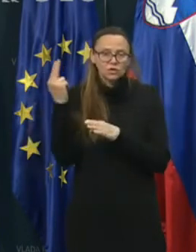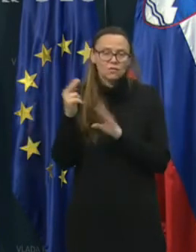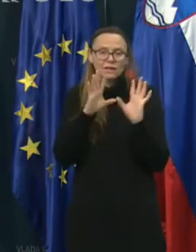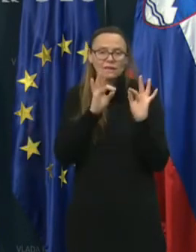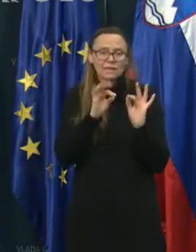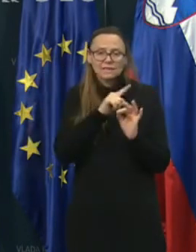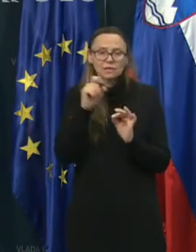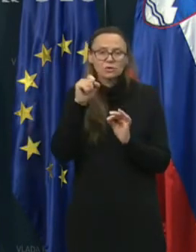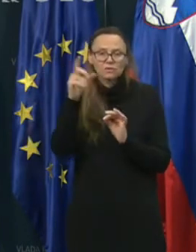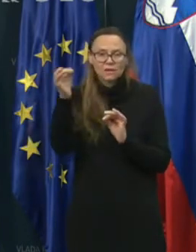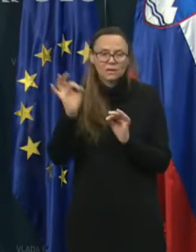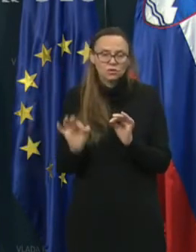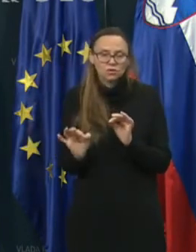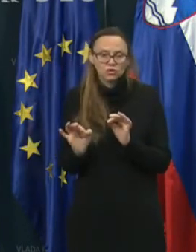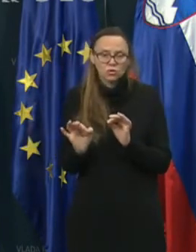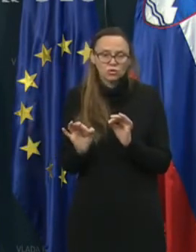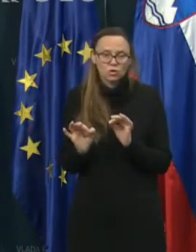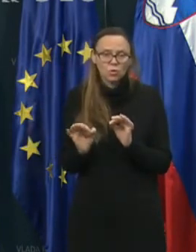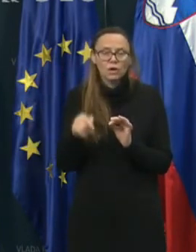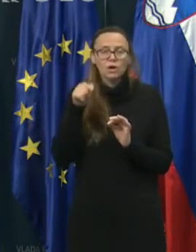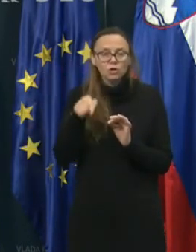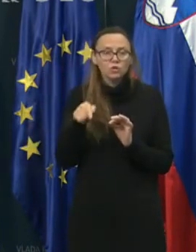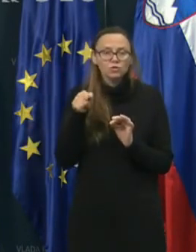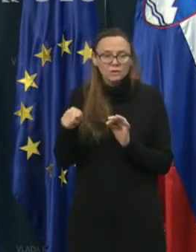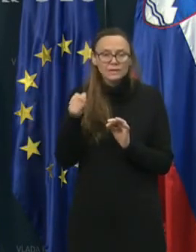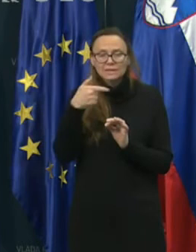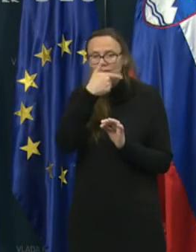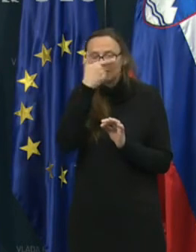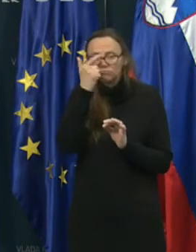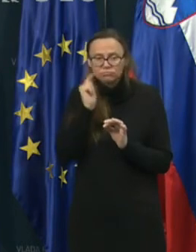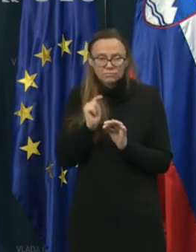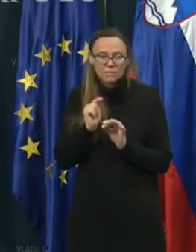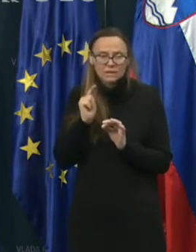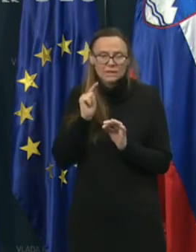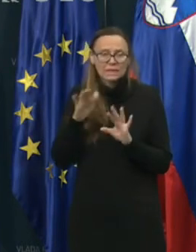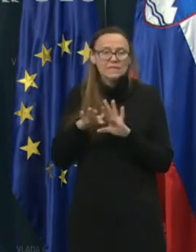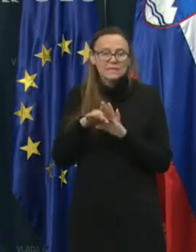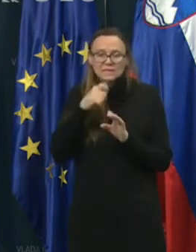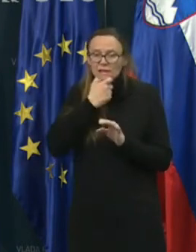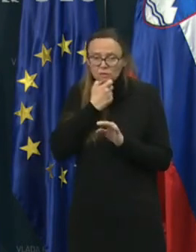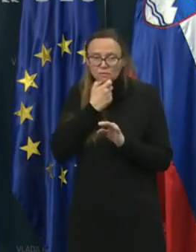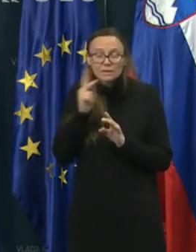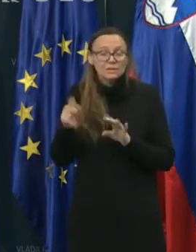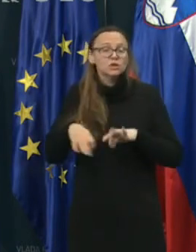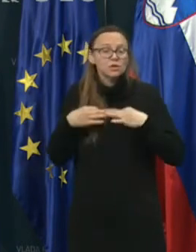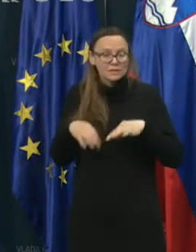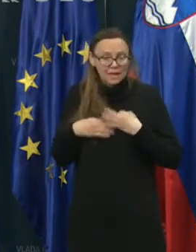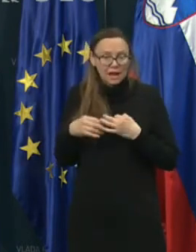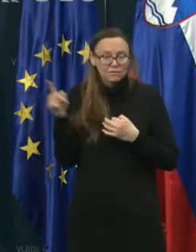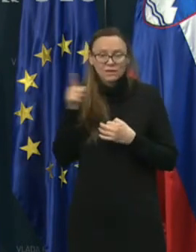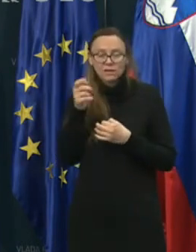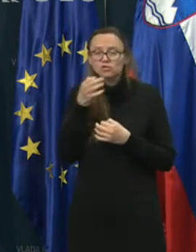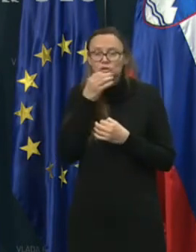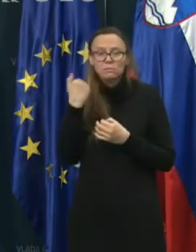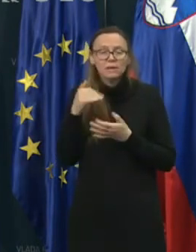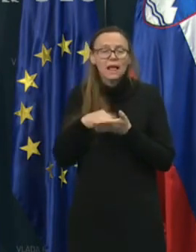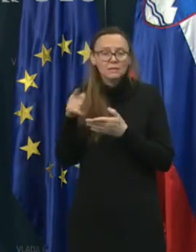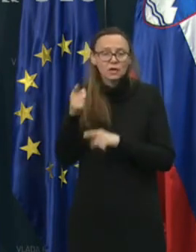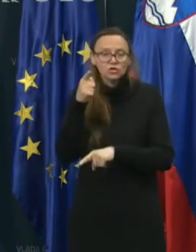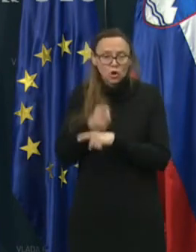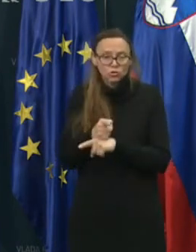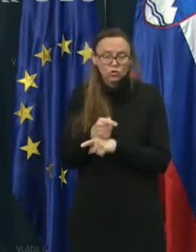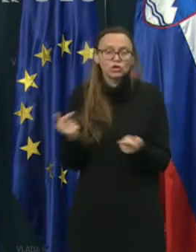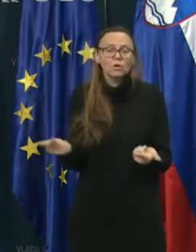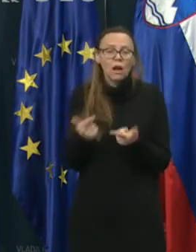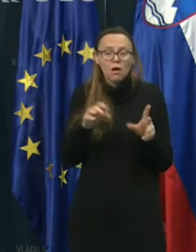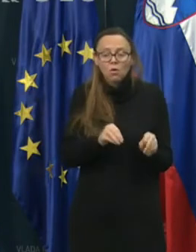12%. Tako da to so tisti stanovalci, ki so zdravi stanovalci in bi se jih, če bi bila takšna odločitev,